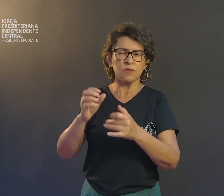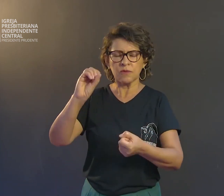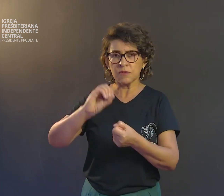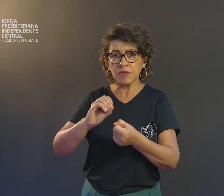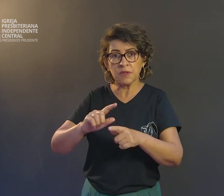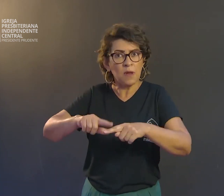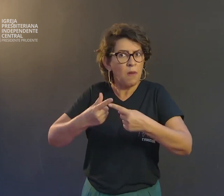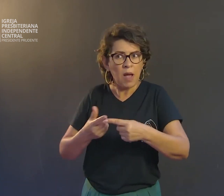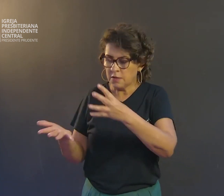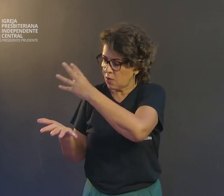sendo hipócritas.